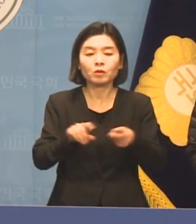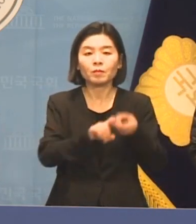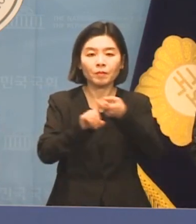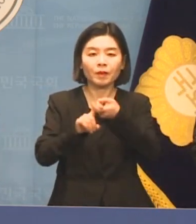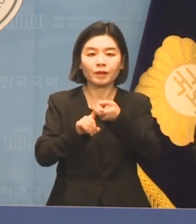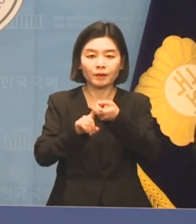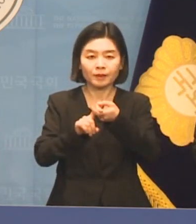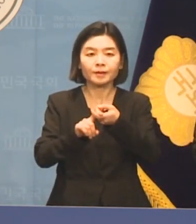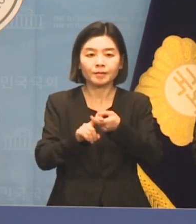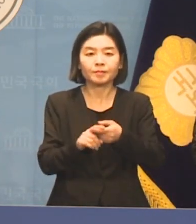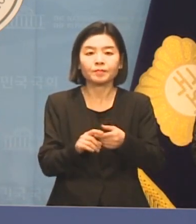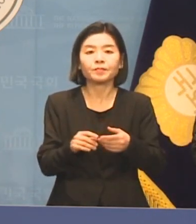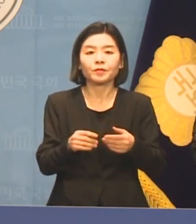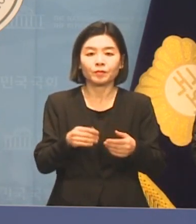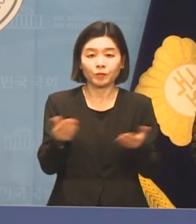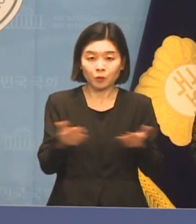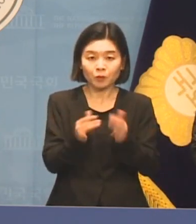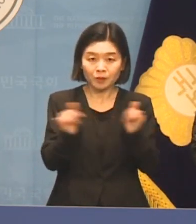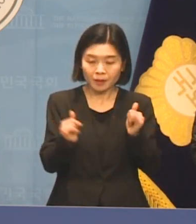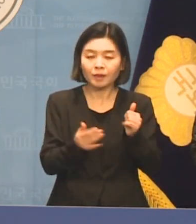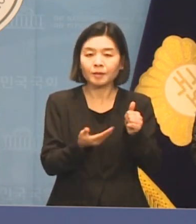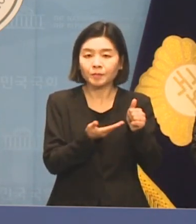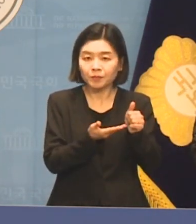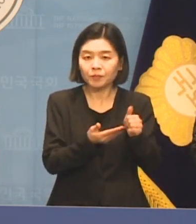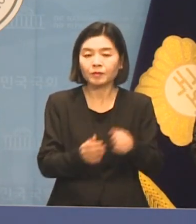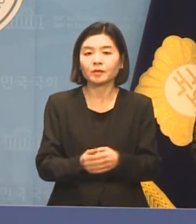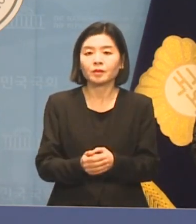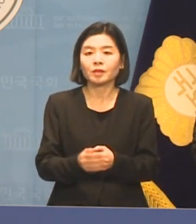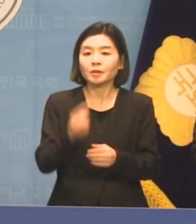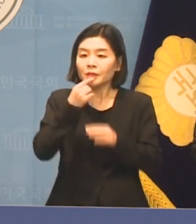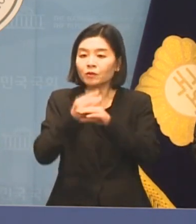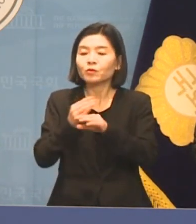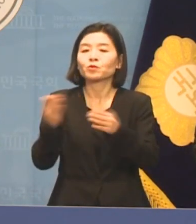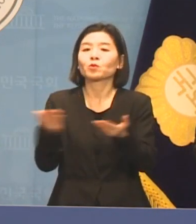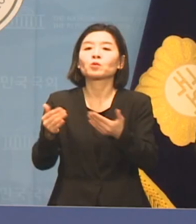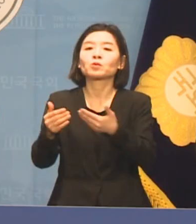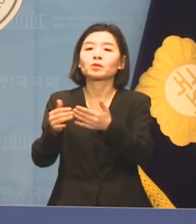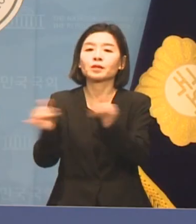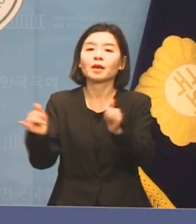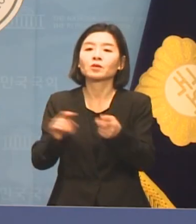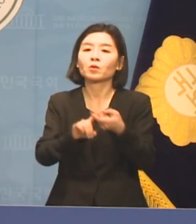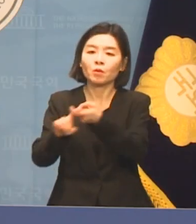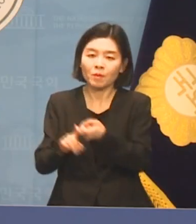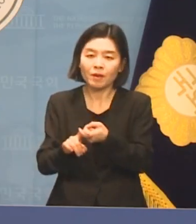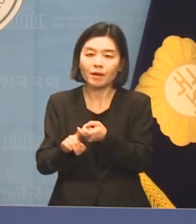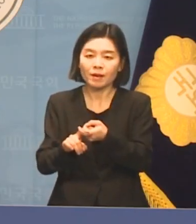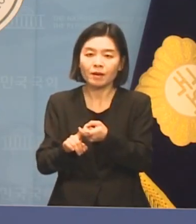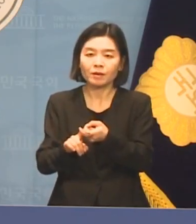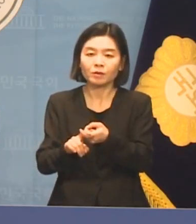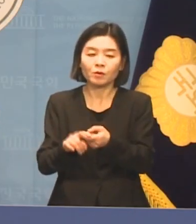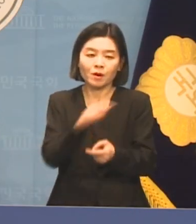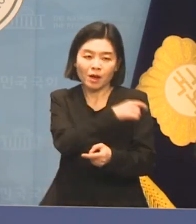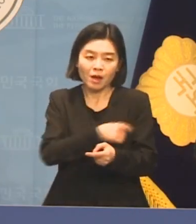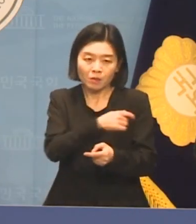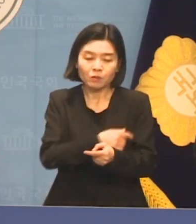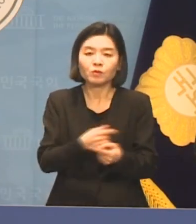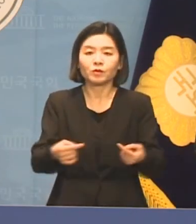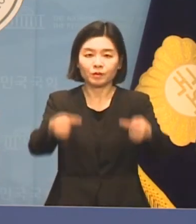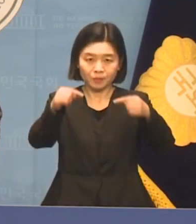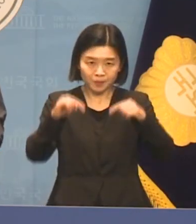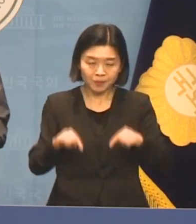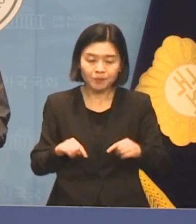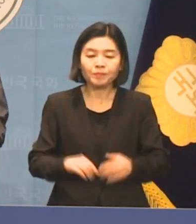오셨습니다. 네, 전국민주노동조합 총연맹 홍지욱 부위원장 동지 외 간부님들 오셨습니다.